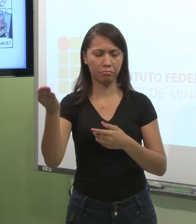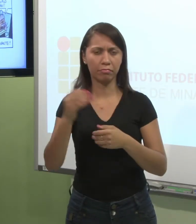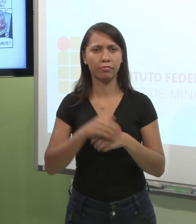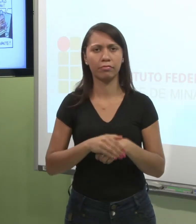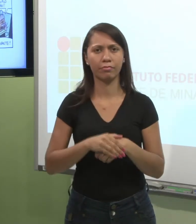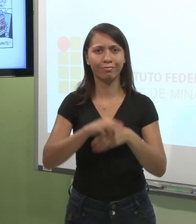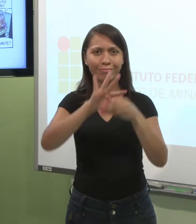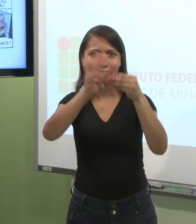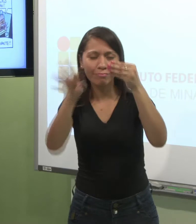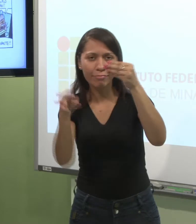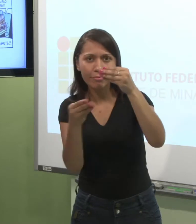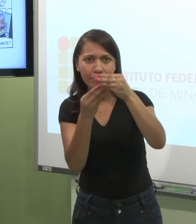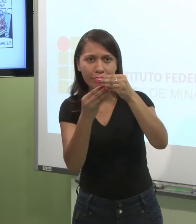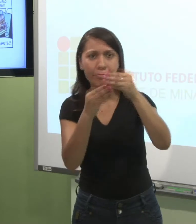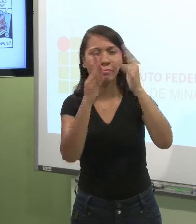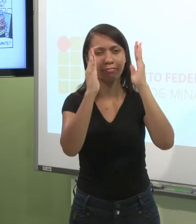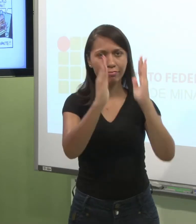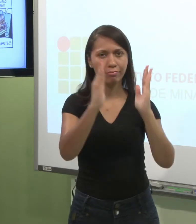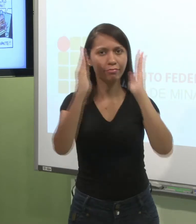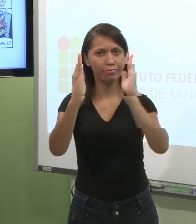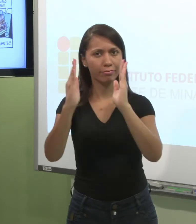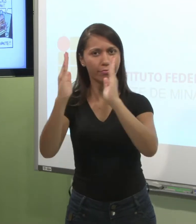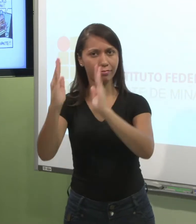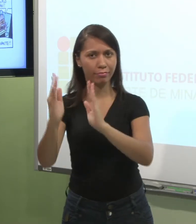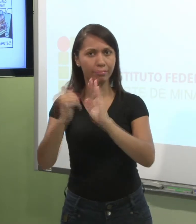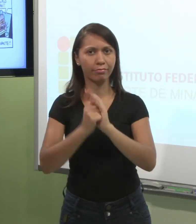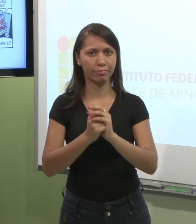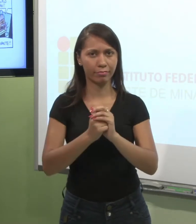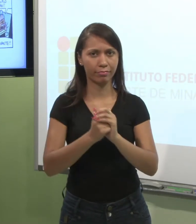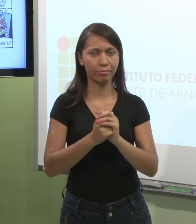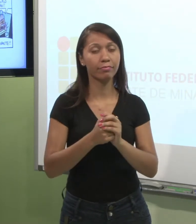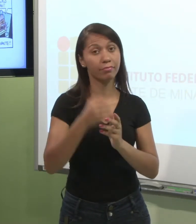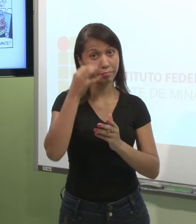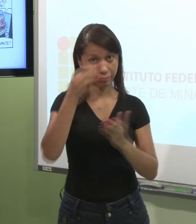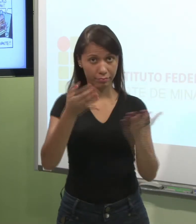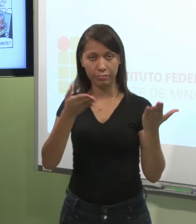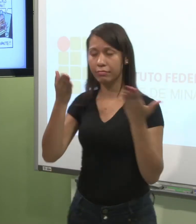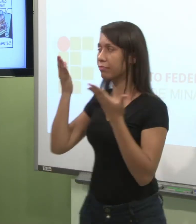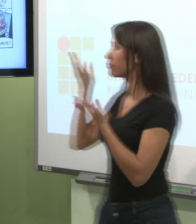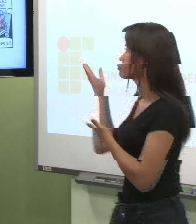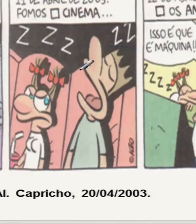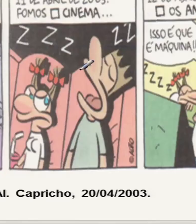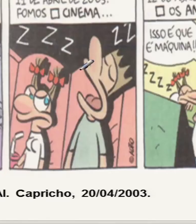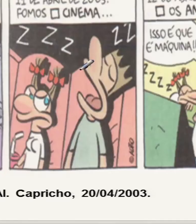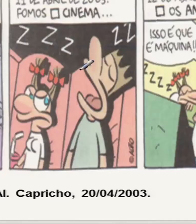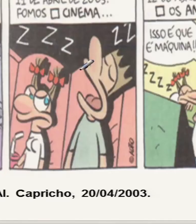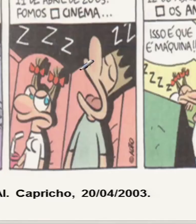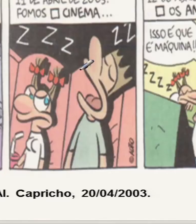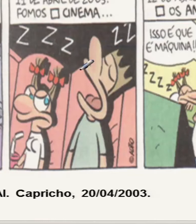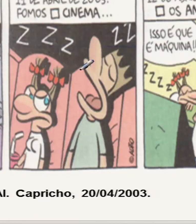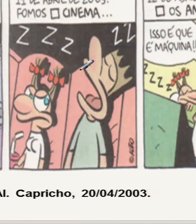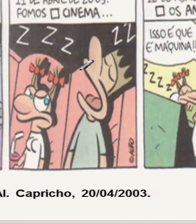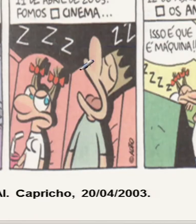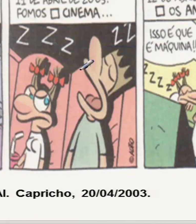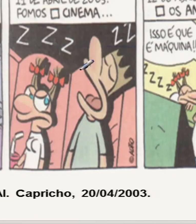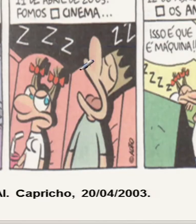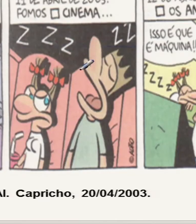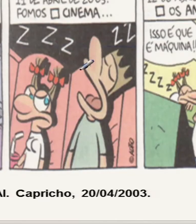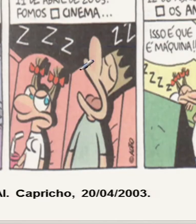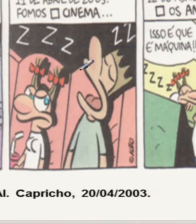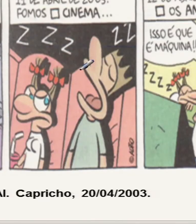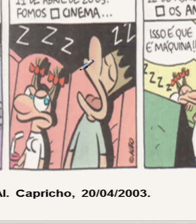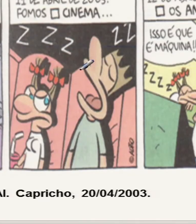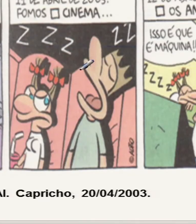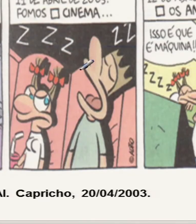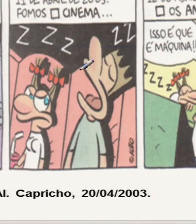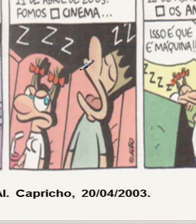A tirinha intitulada Diário de um Namoro mostra um casal de namorados. Ao fazer os programas dela, o namorado dorme, e ao